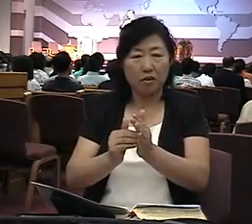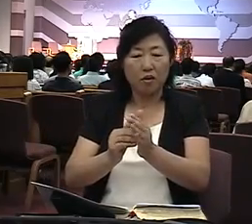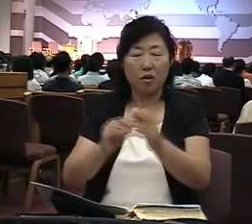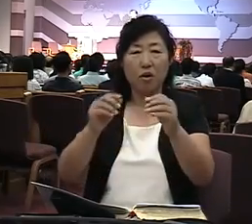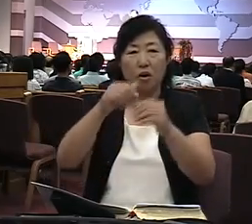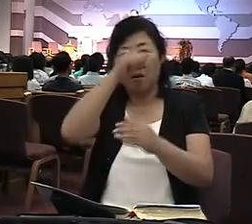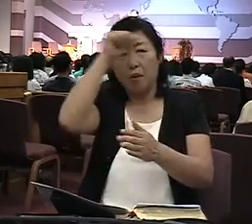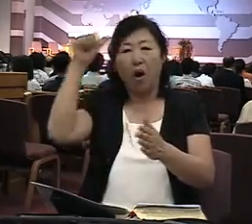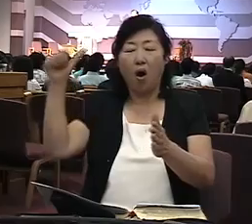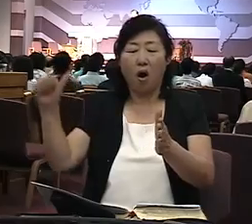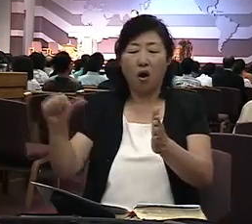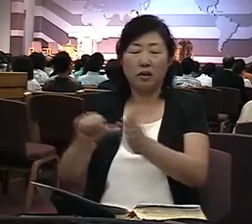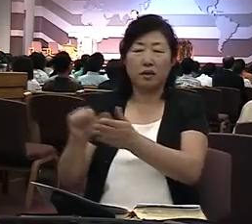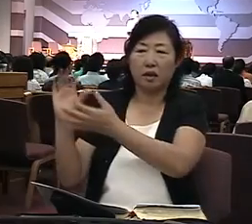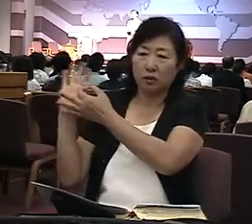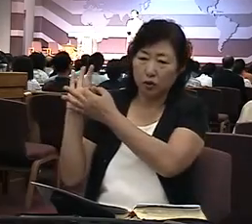평생 지속돼야죠.